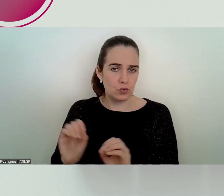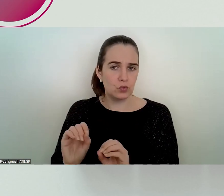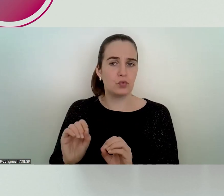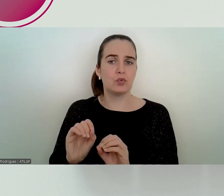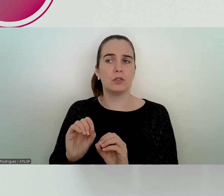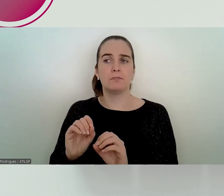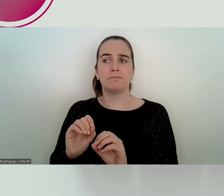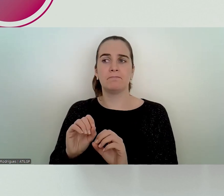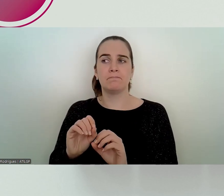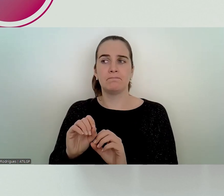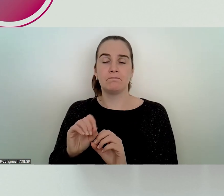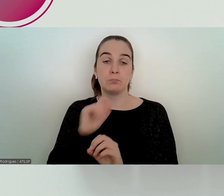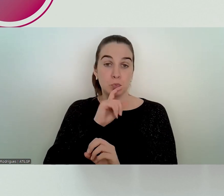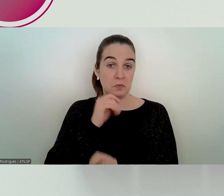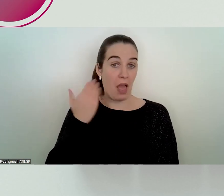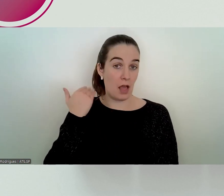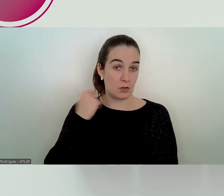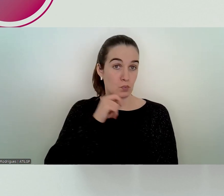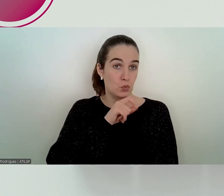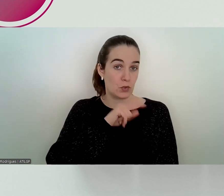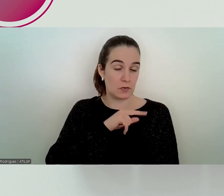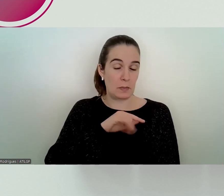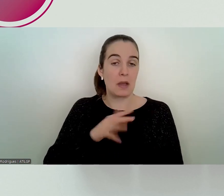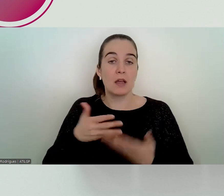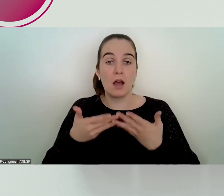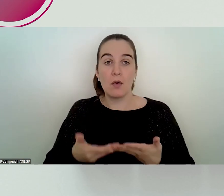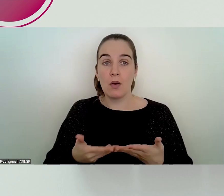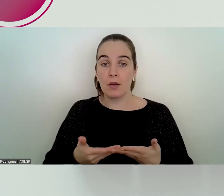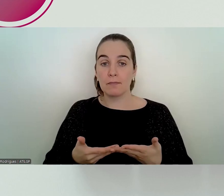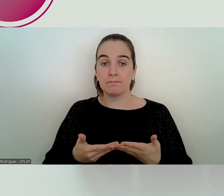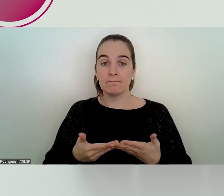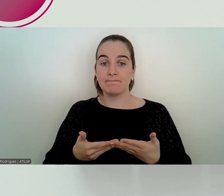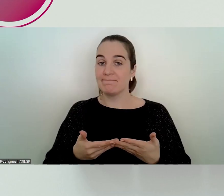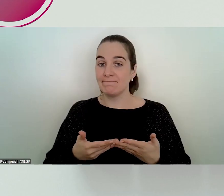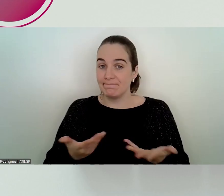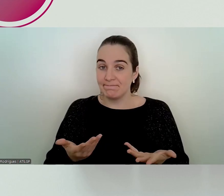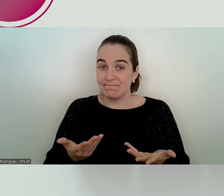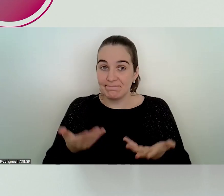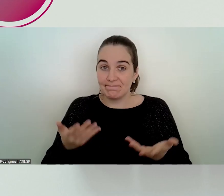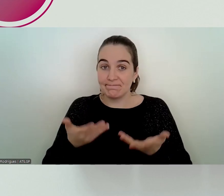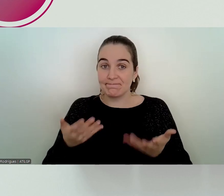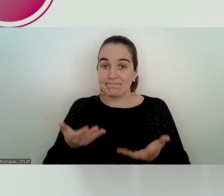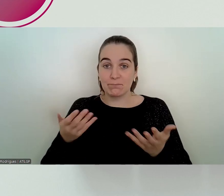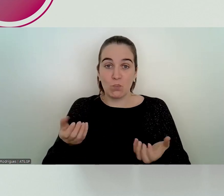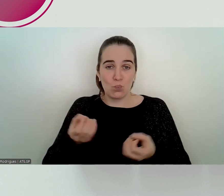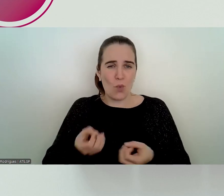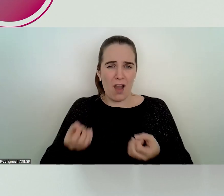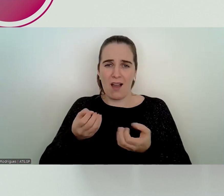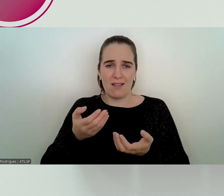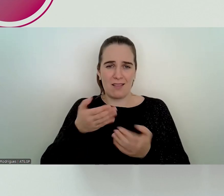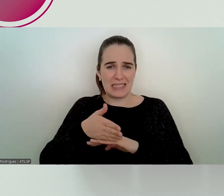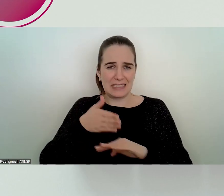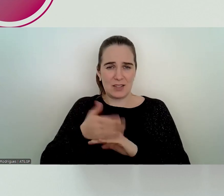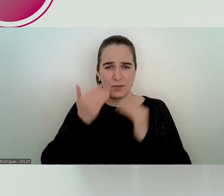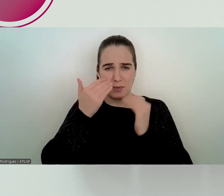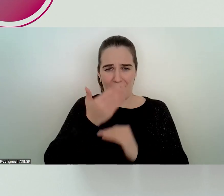das administrações públicas, mas que hoje, de alguma maneira, acho que já não existe tanta